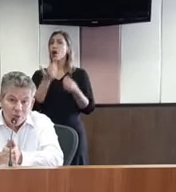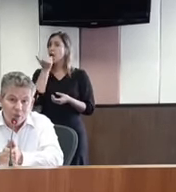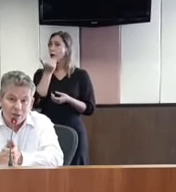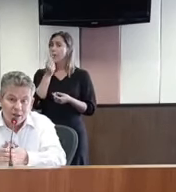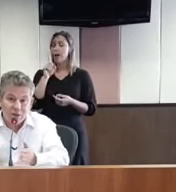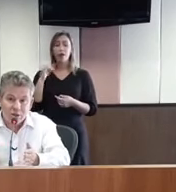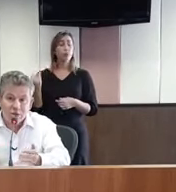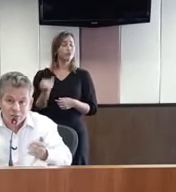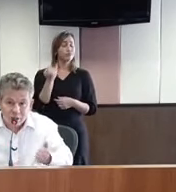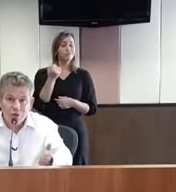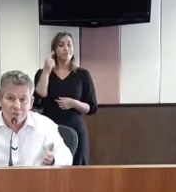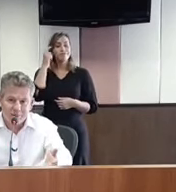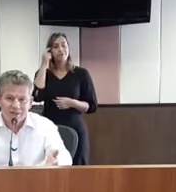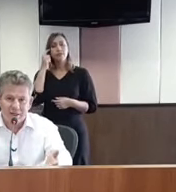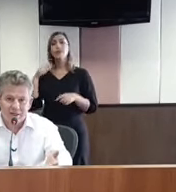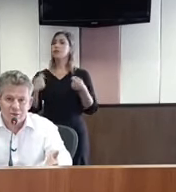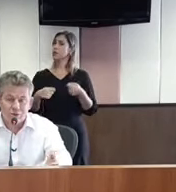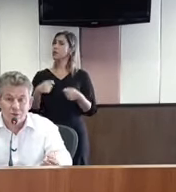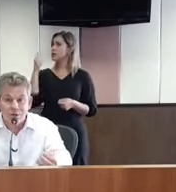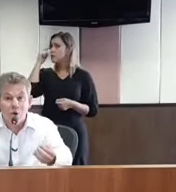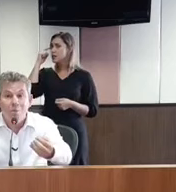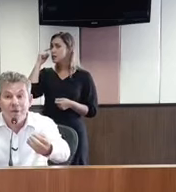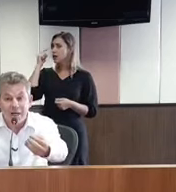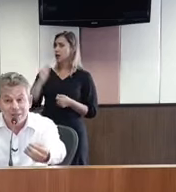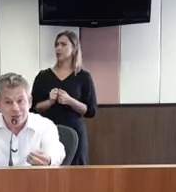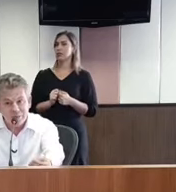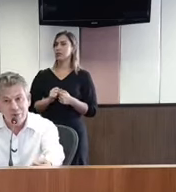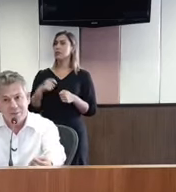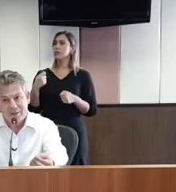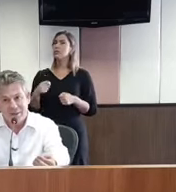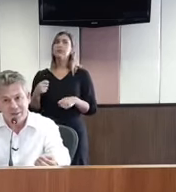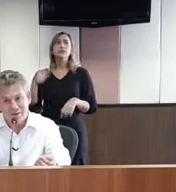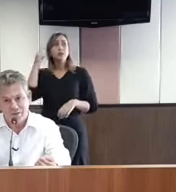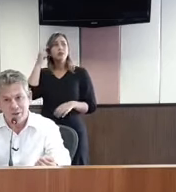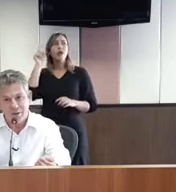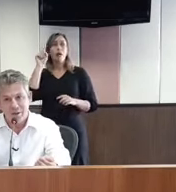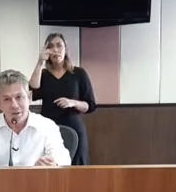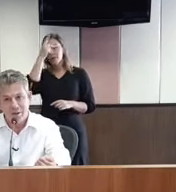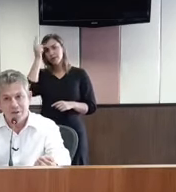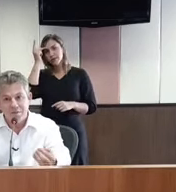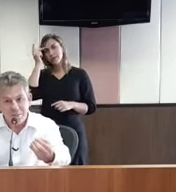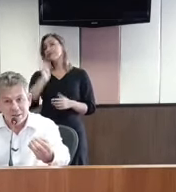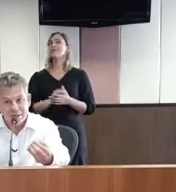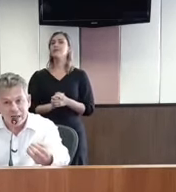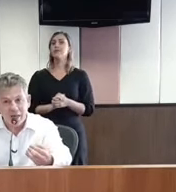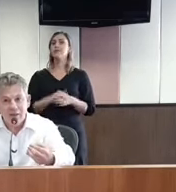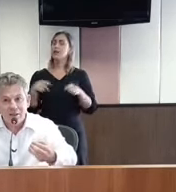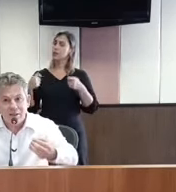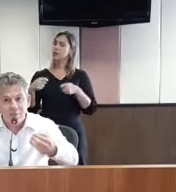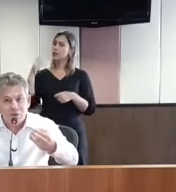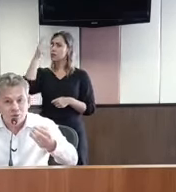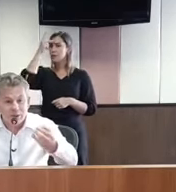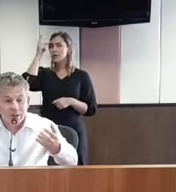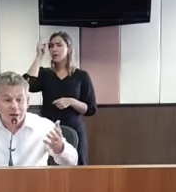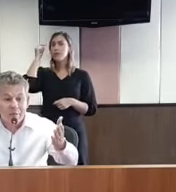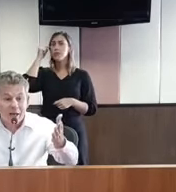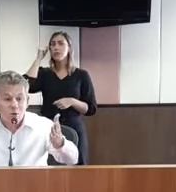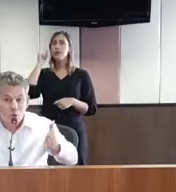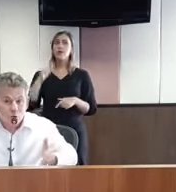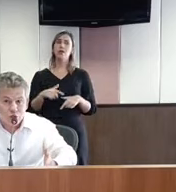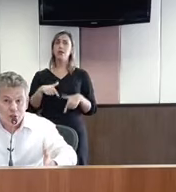muito importante. Nós temos que pensar nisso. Nós temos a obrigação de pensar nisso. Nós temos que pensar que tem pessoas